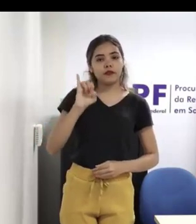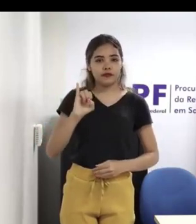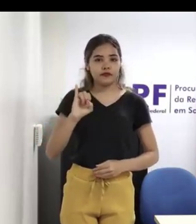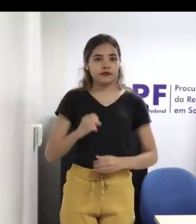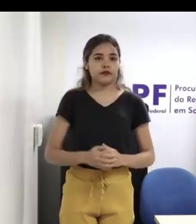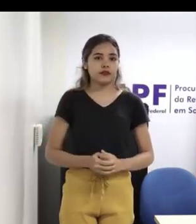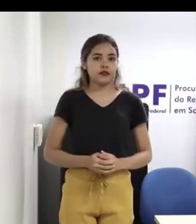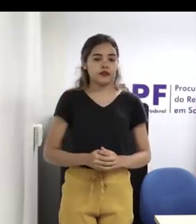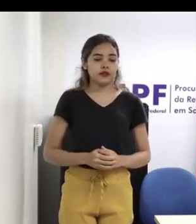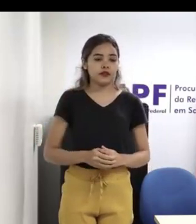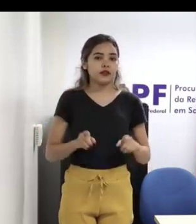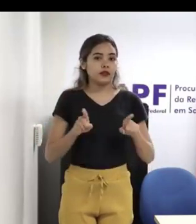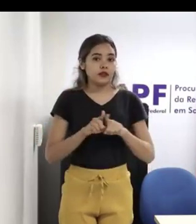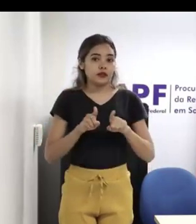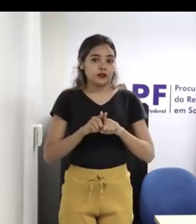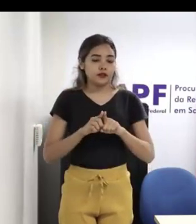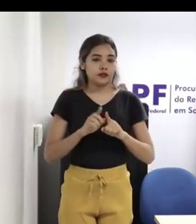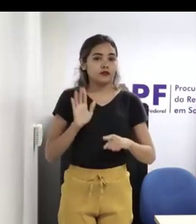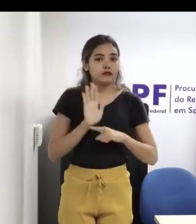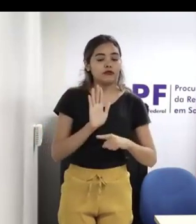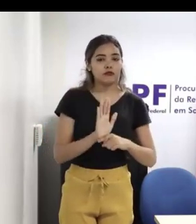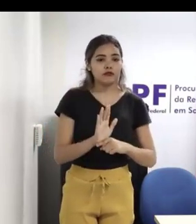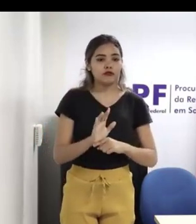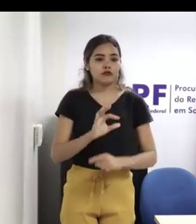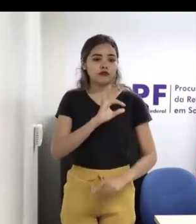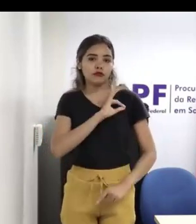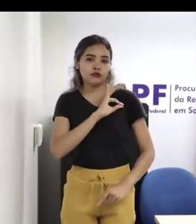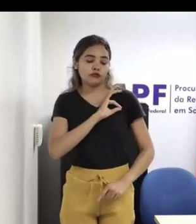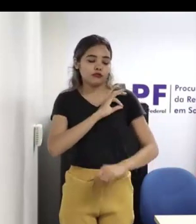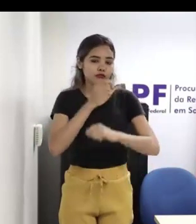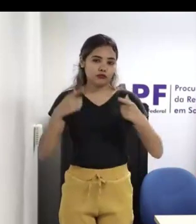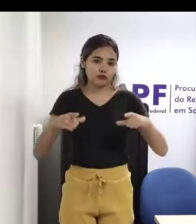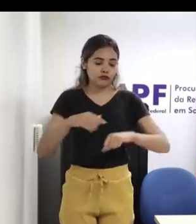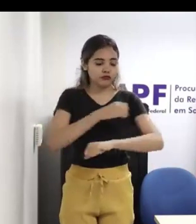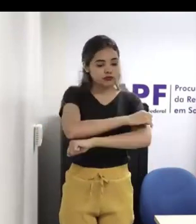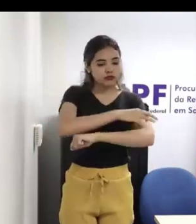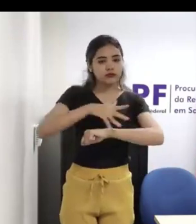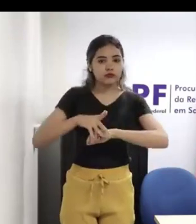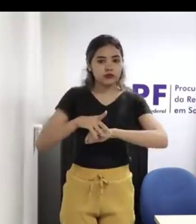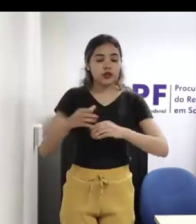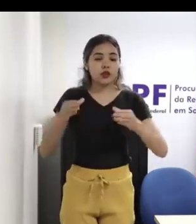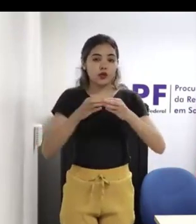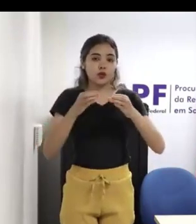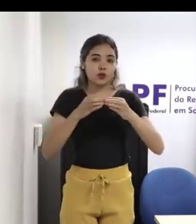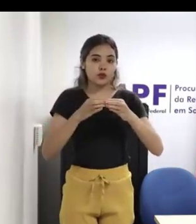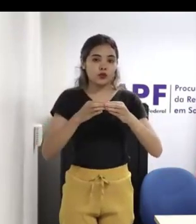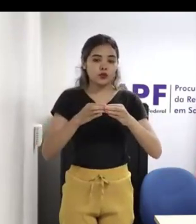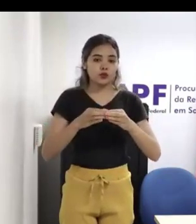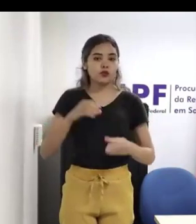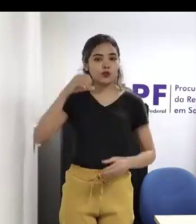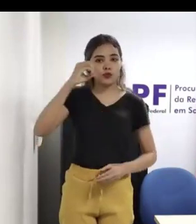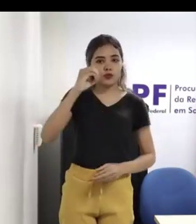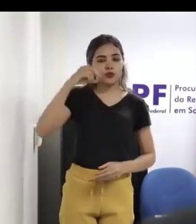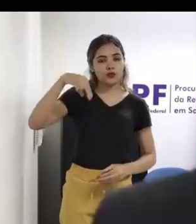federal de santaré e a organização não governamental tilden F Brasil o ciclo de